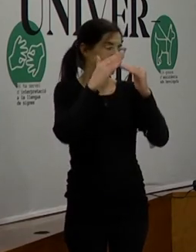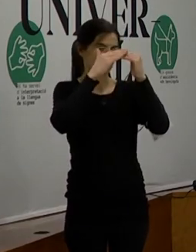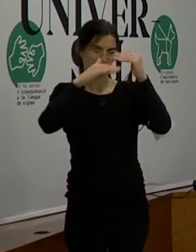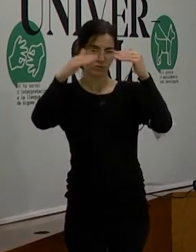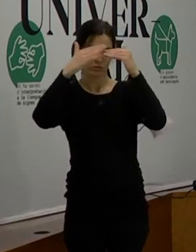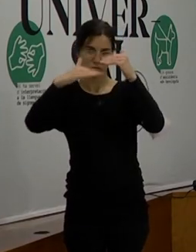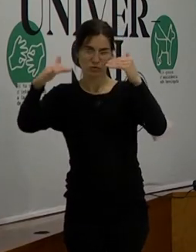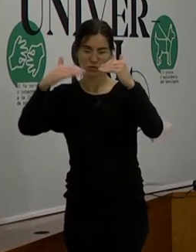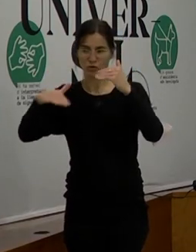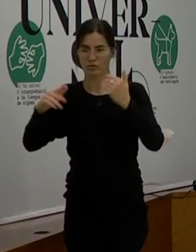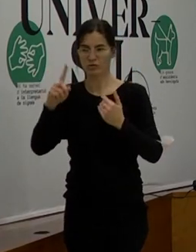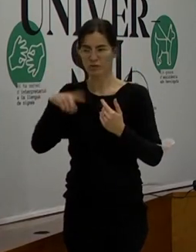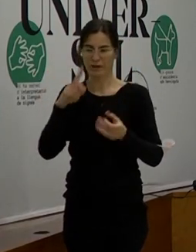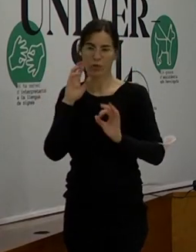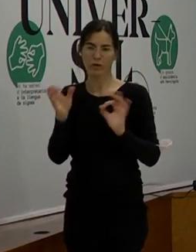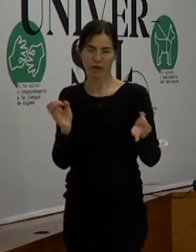no estan a 220.